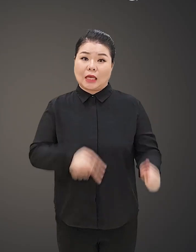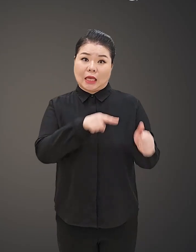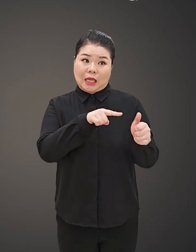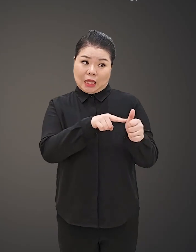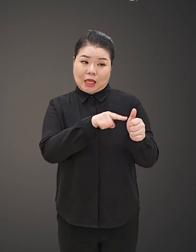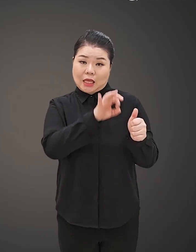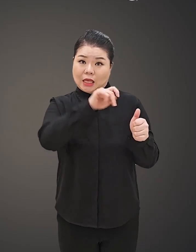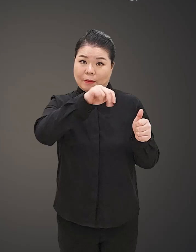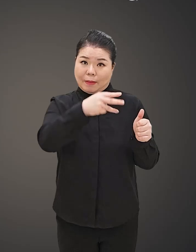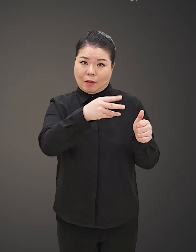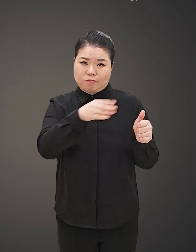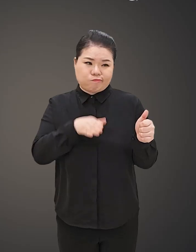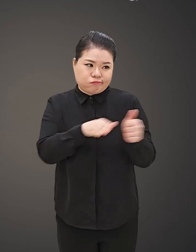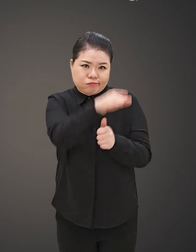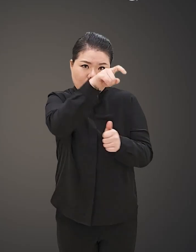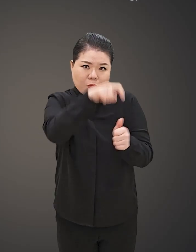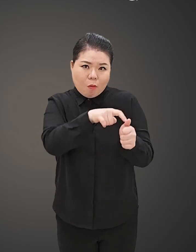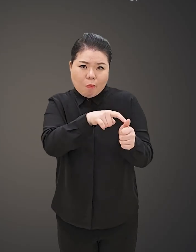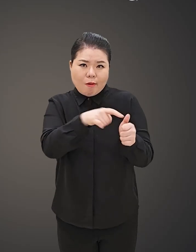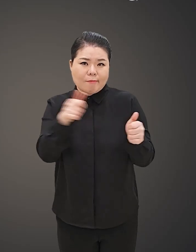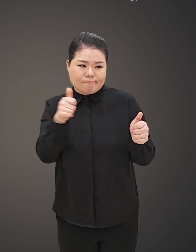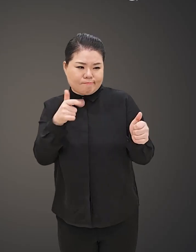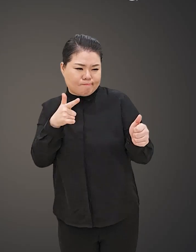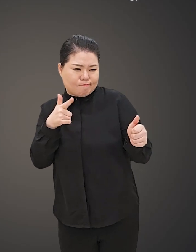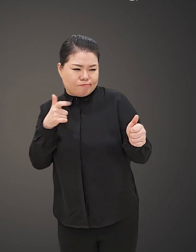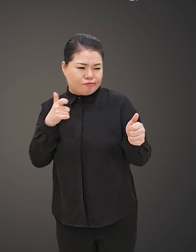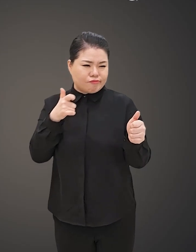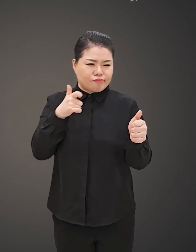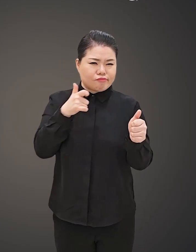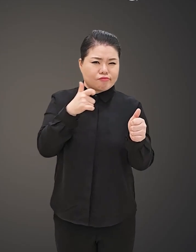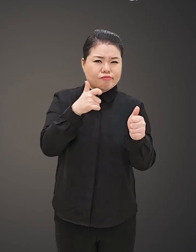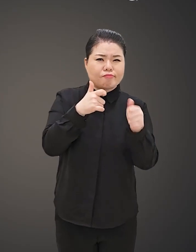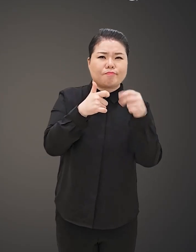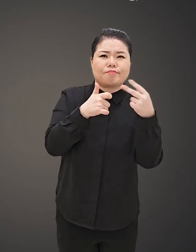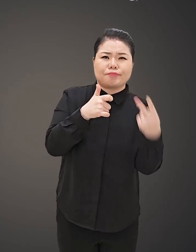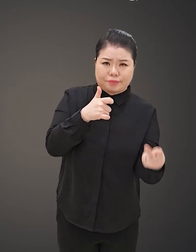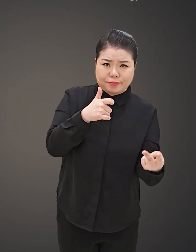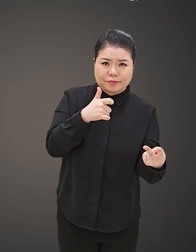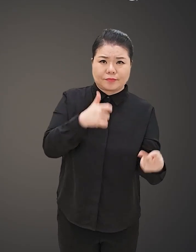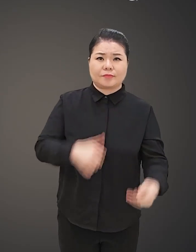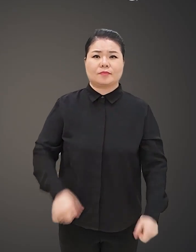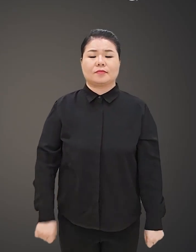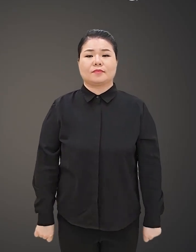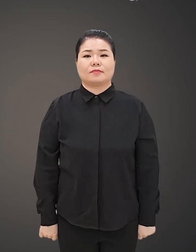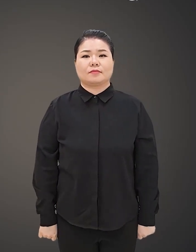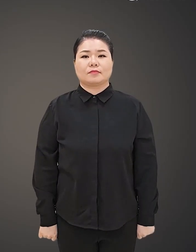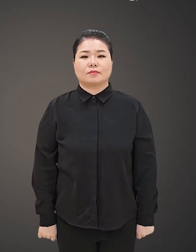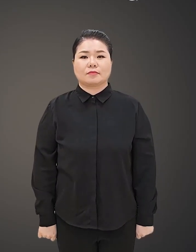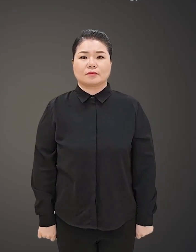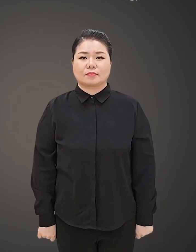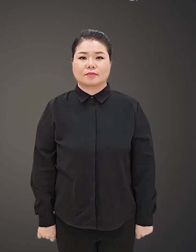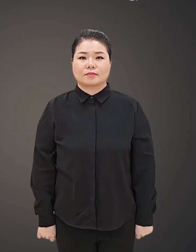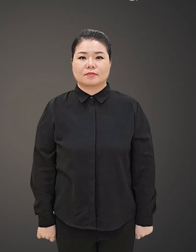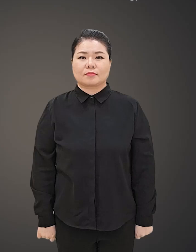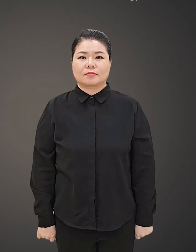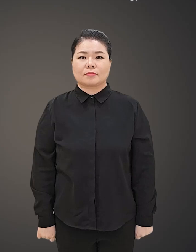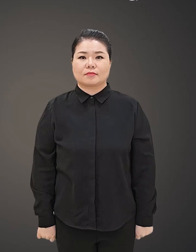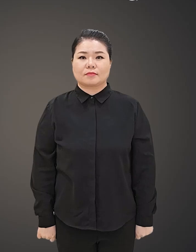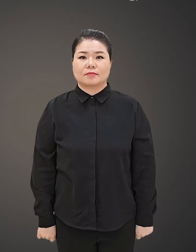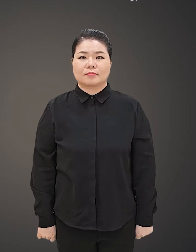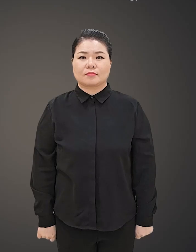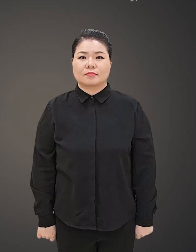이크발을 노리던 괴한은 이크발에게 총을 겨눠 이크발이 총을 맞아 쓰러졌습니다.